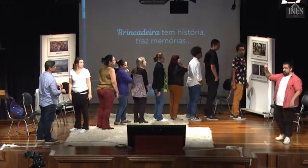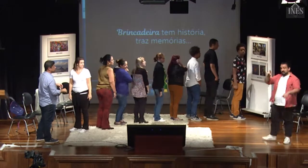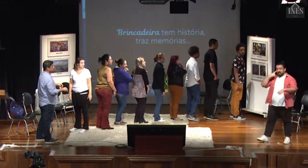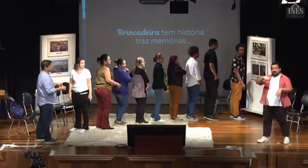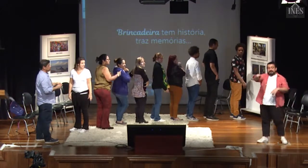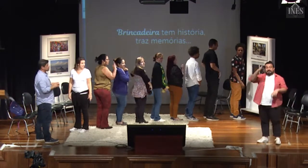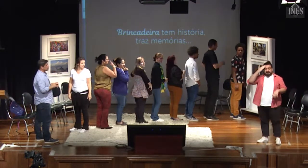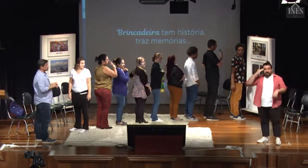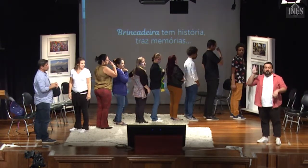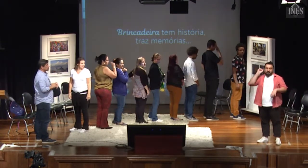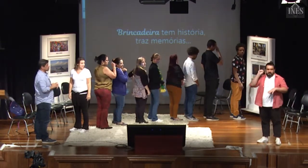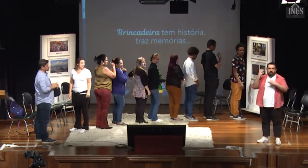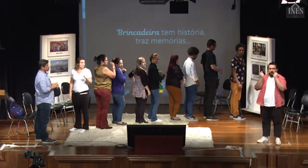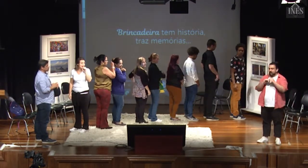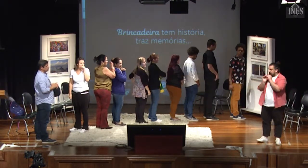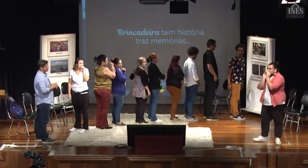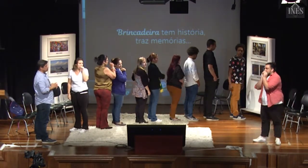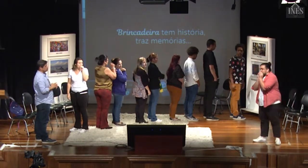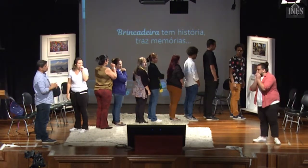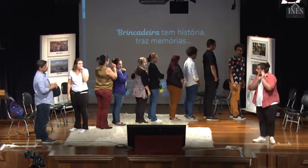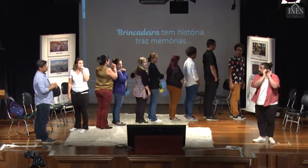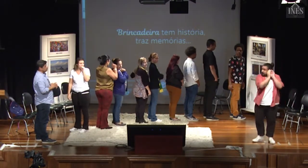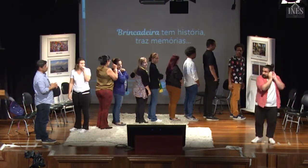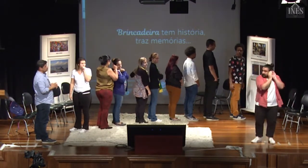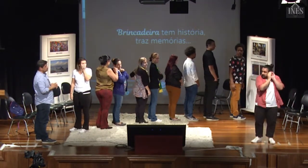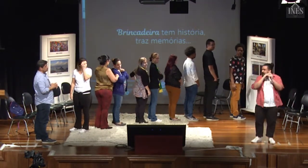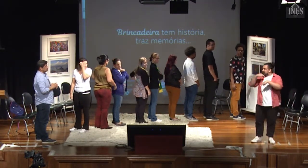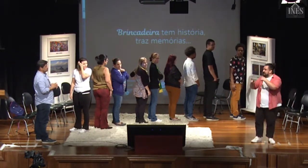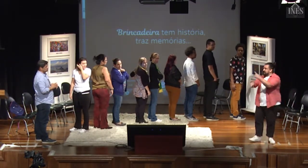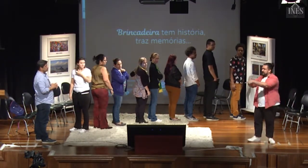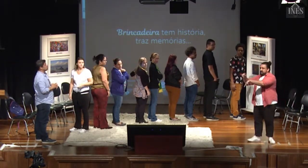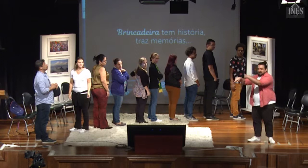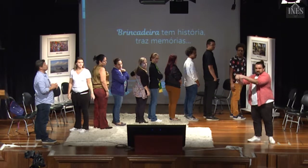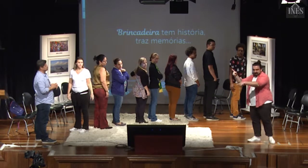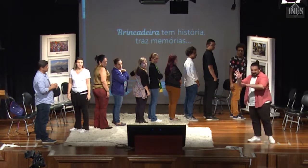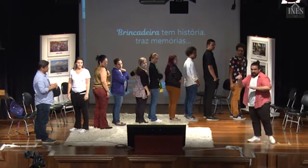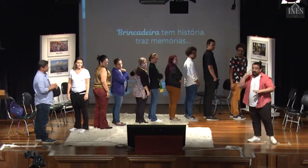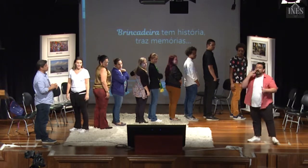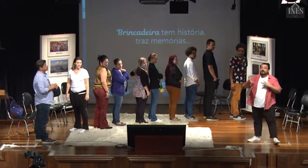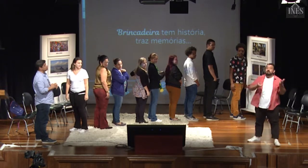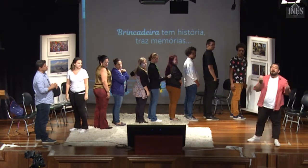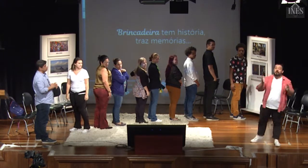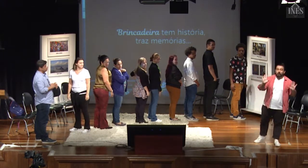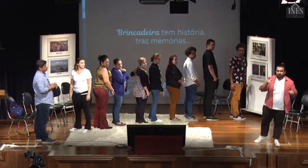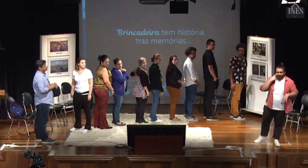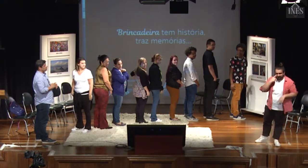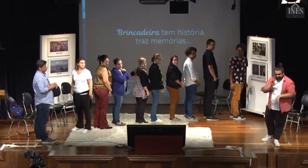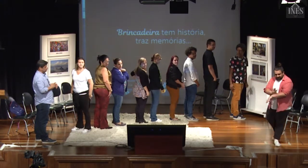só um minutinho. É, os ouvintes, eles brincam cochichando no ouvido a frase e vai passando de uma pessoa para outra. Agora, vamos ver como é que vai ser em língua